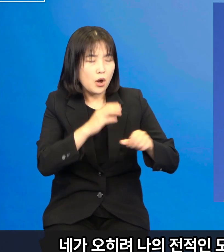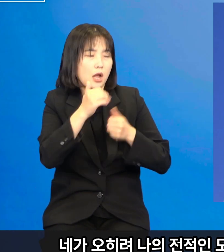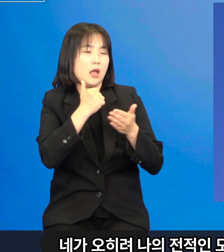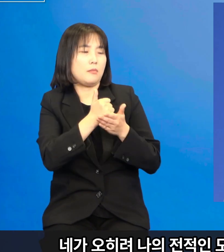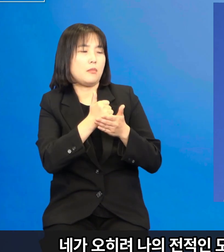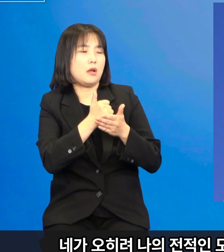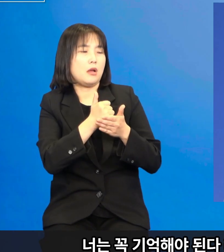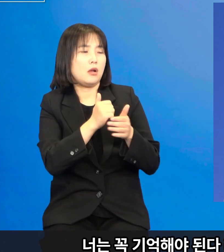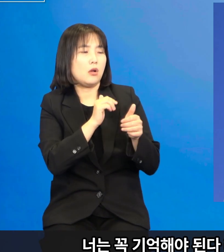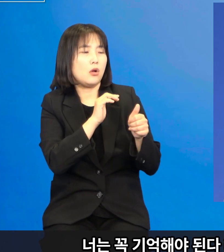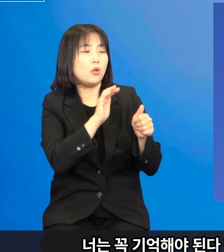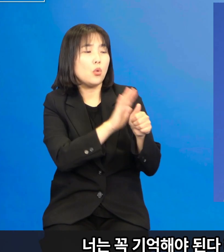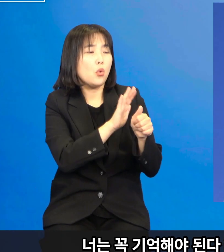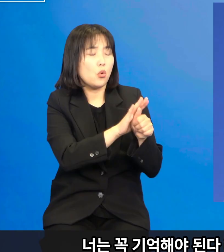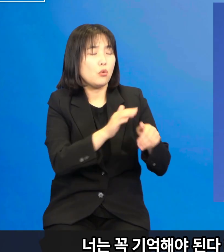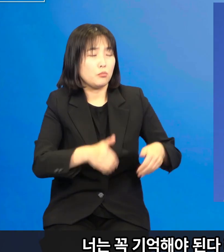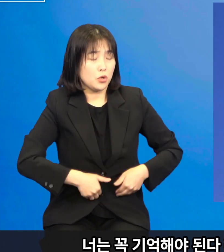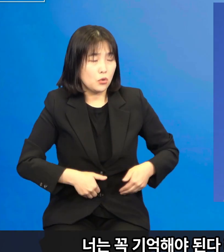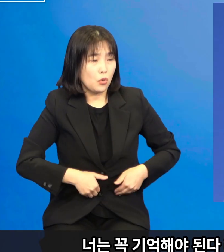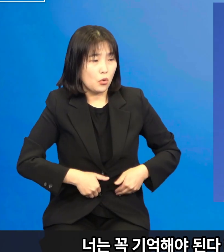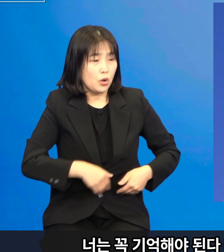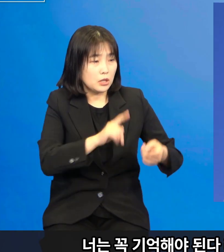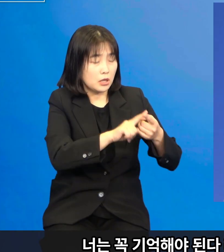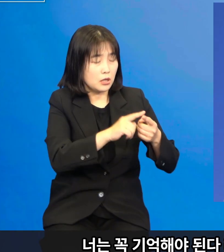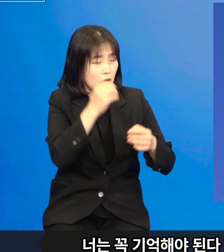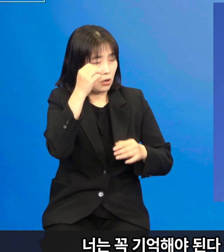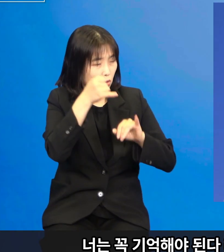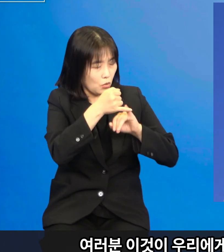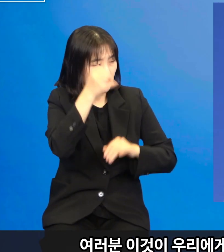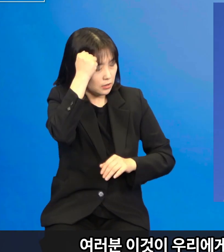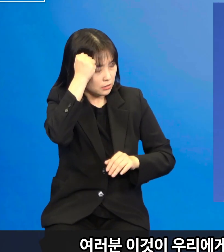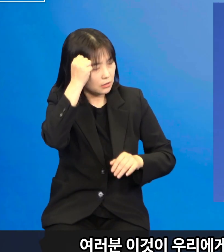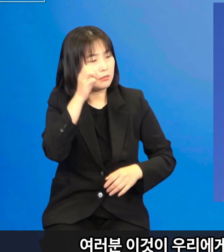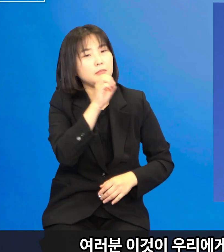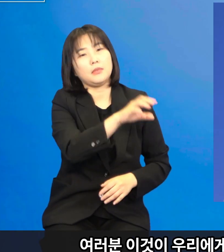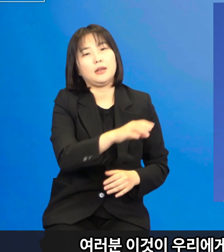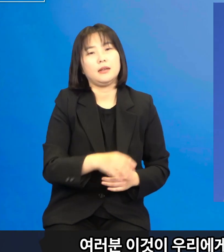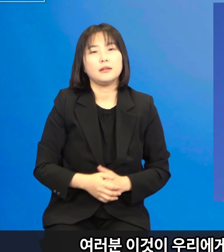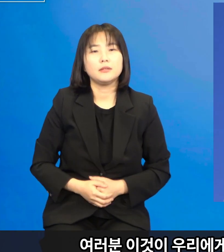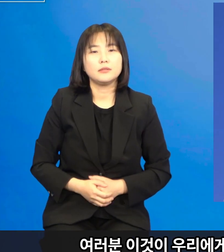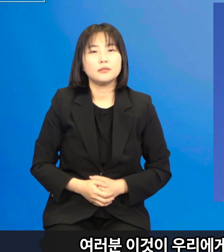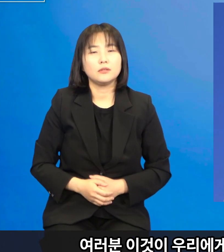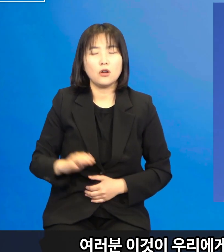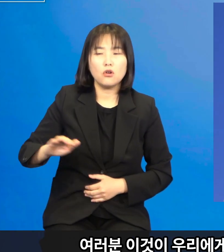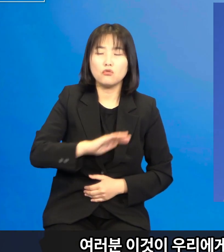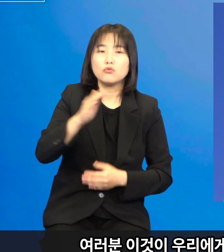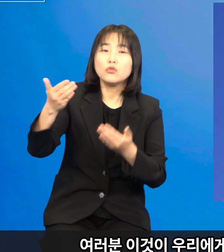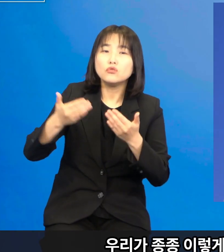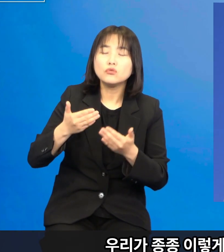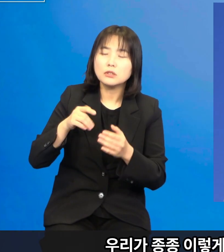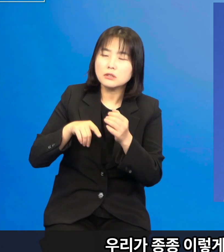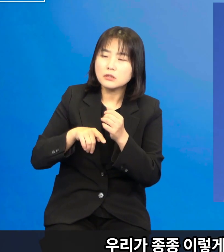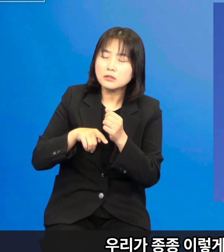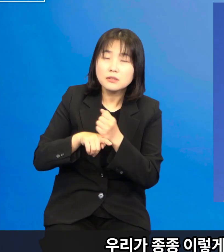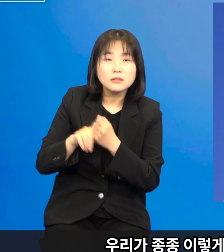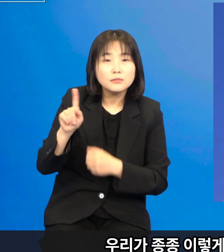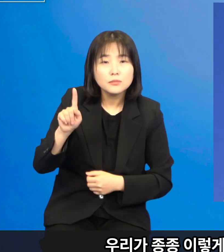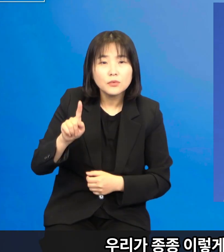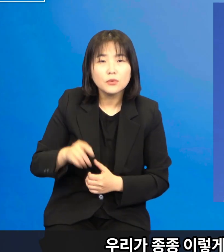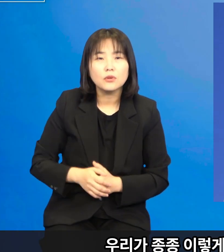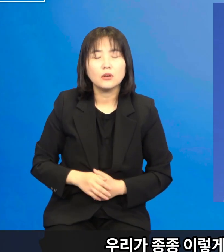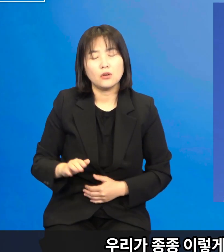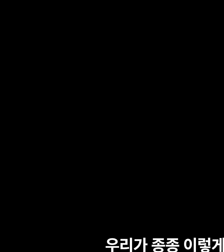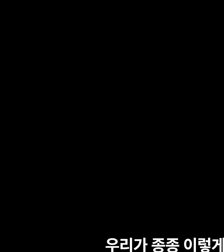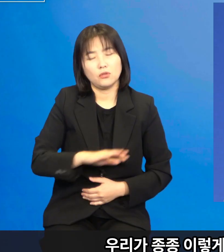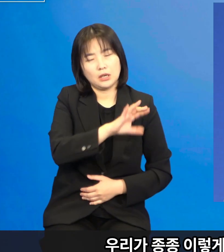존재라는 것을 너는 꼭 기억해야 된다라고 말씀하시는 거예요. 여러분, 이것이 우리에게 주신 메시지가 뭘까요? 우리가 종종